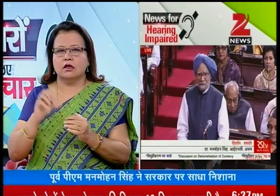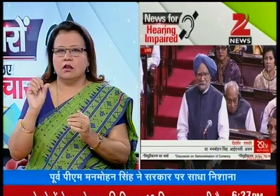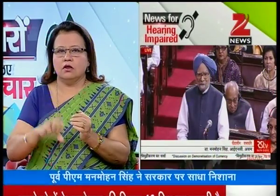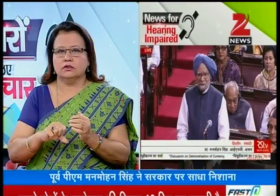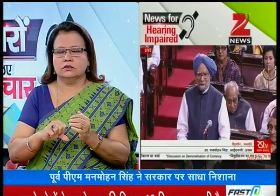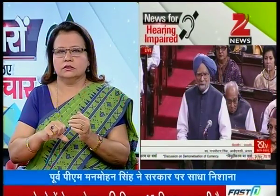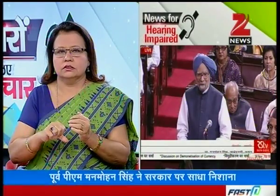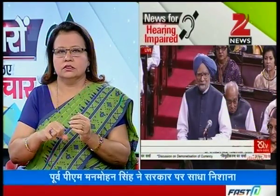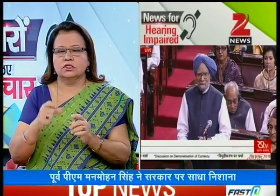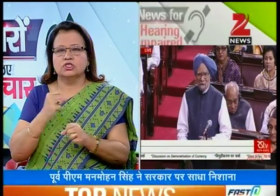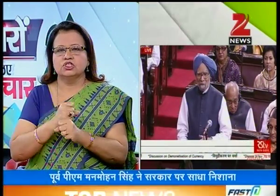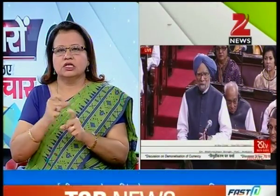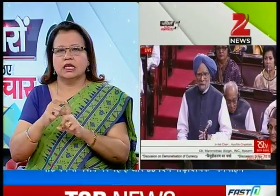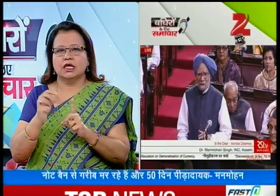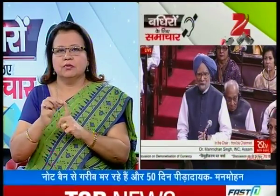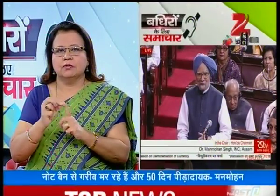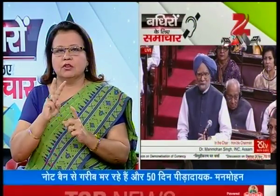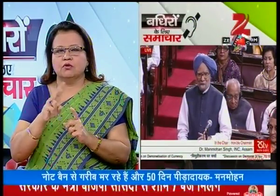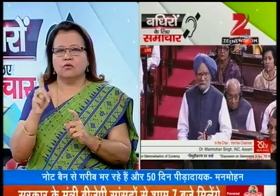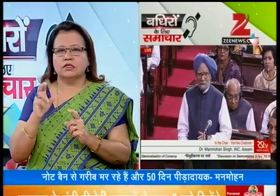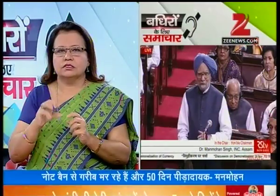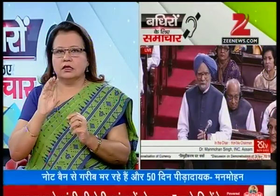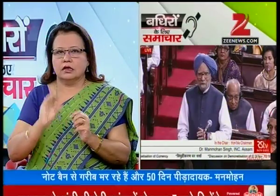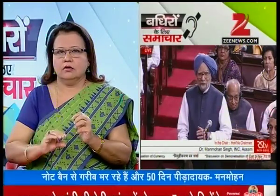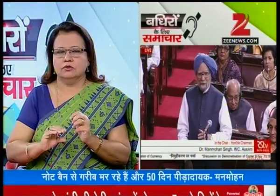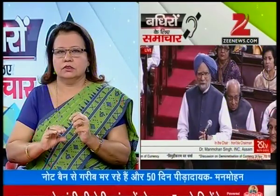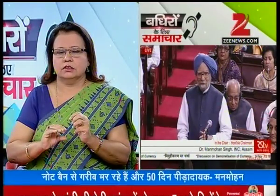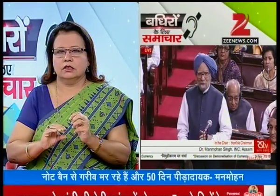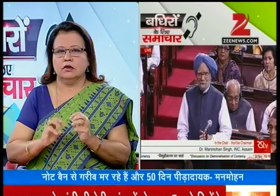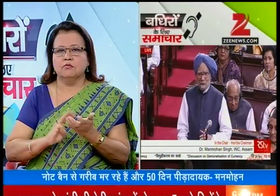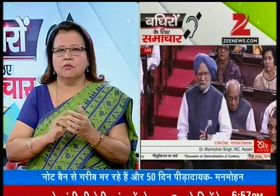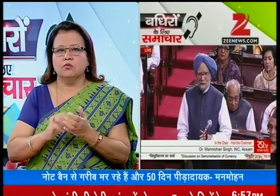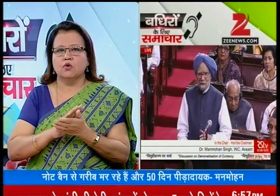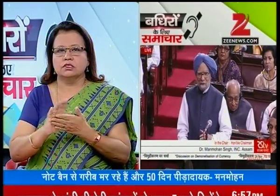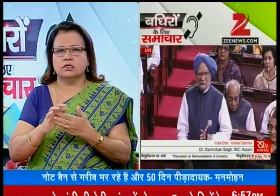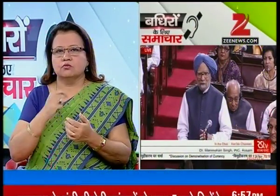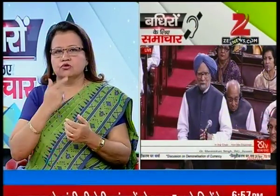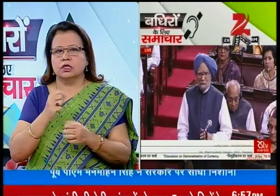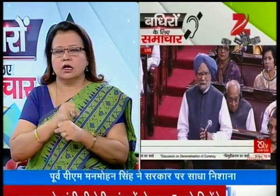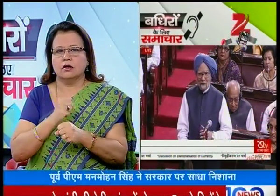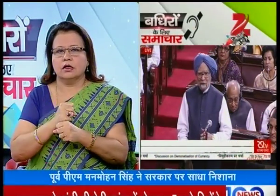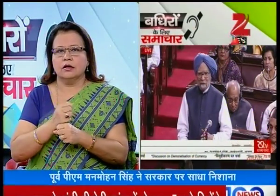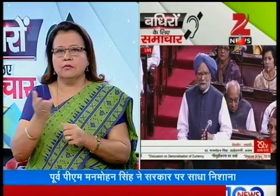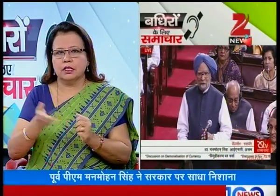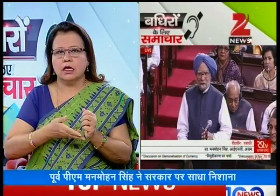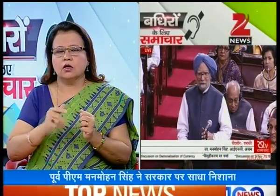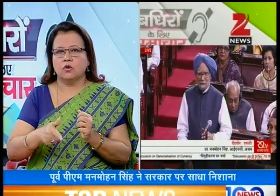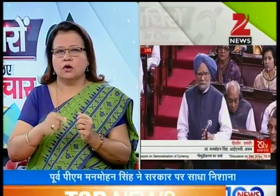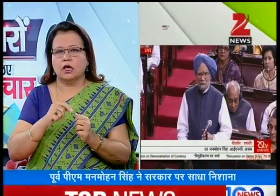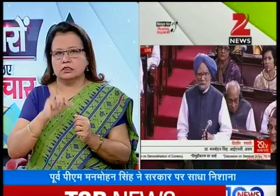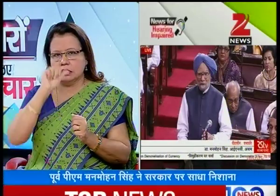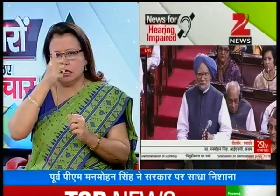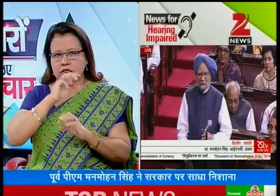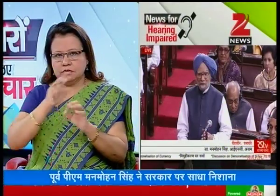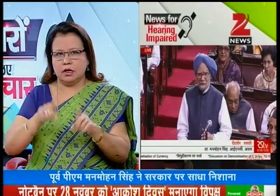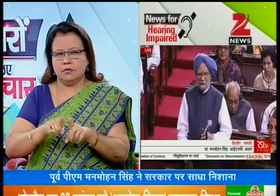बुरा असर पड़ेगा जीडीपी भी दो फीदी की दर से घट सकती है मनमोहन सिंह ने पूछा कि सरकार बताए कि क्या कोई